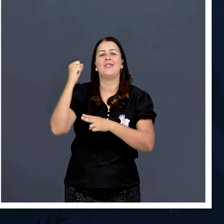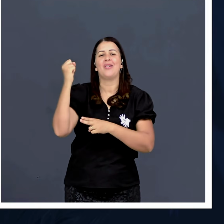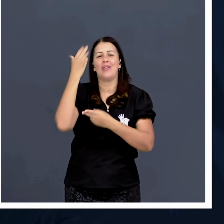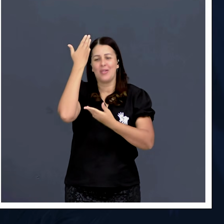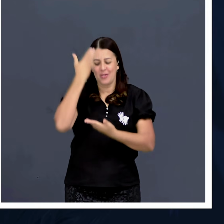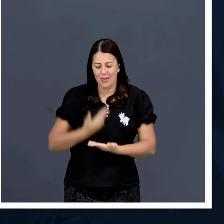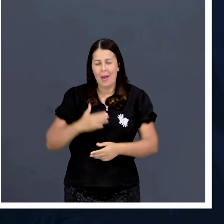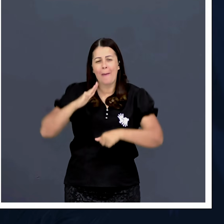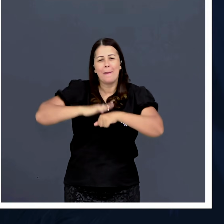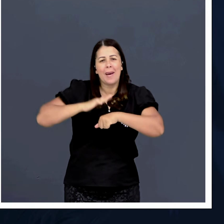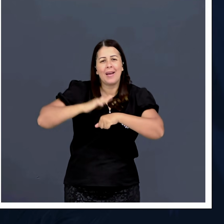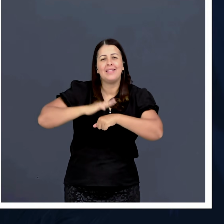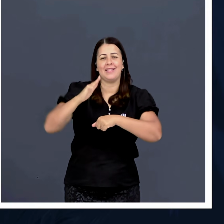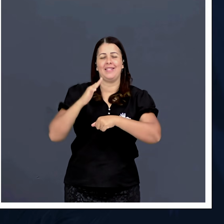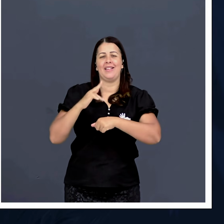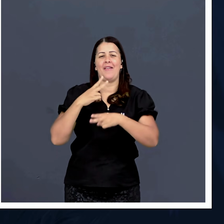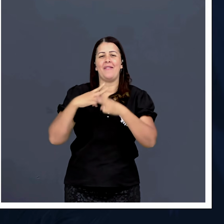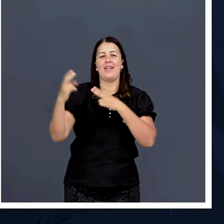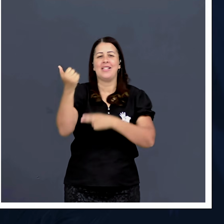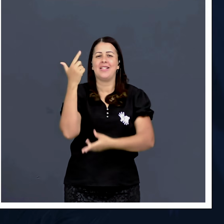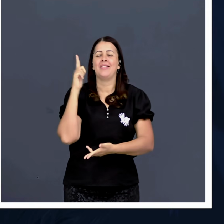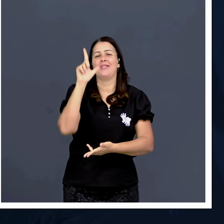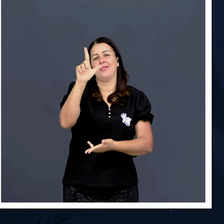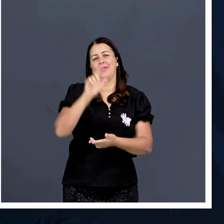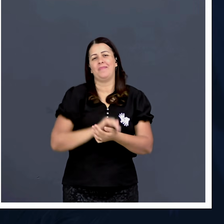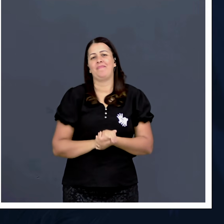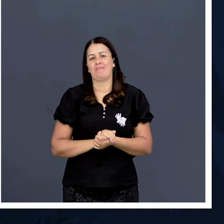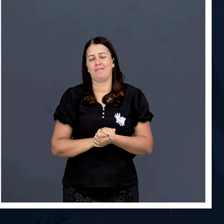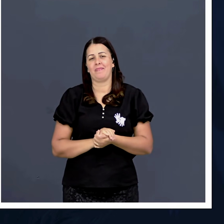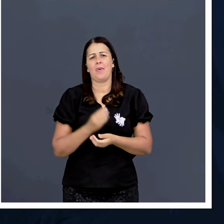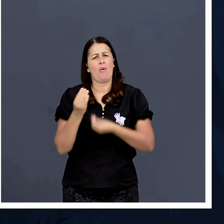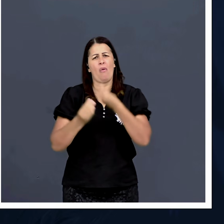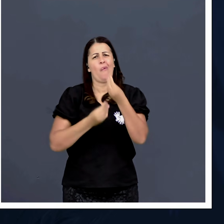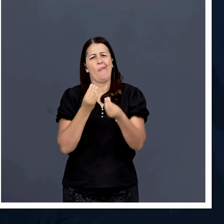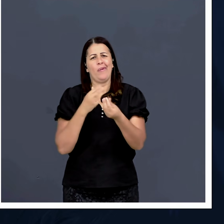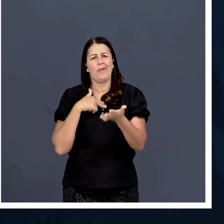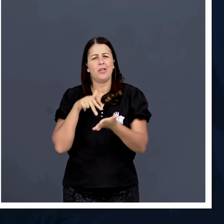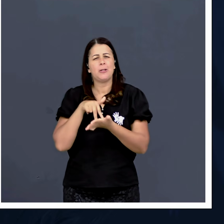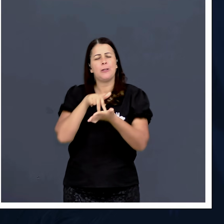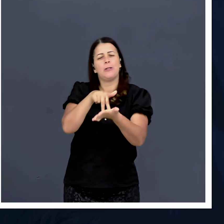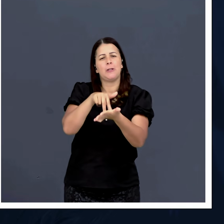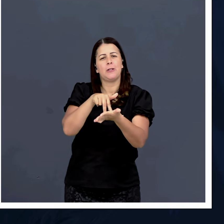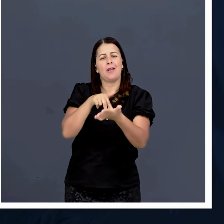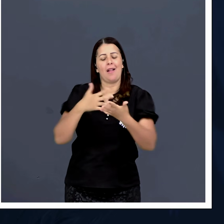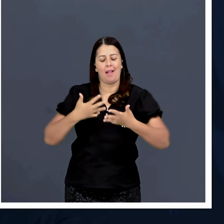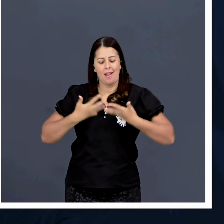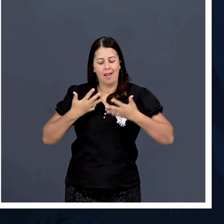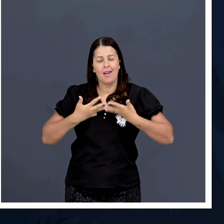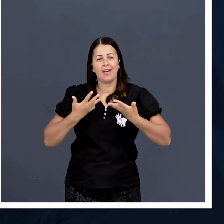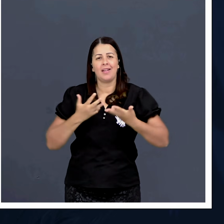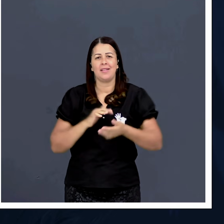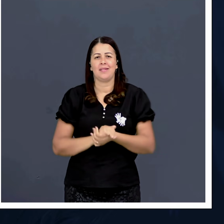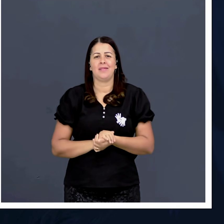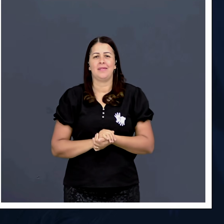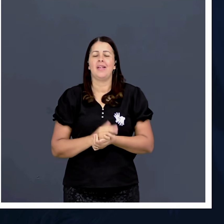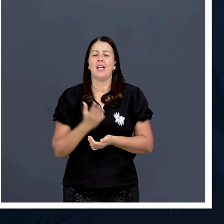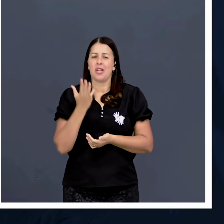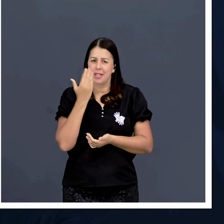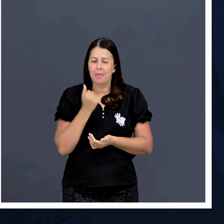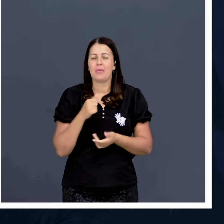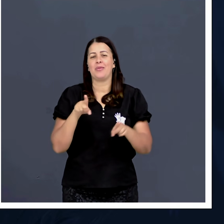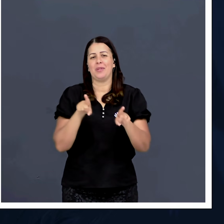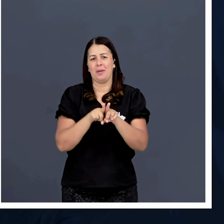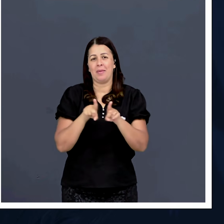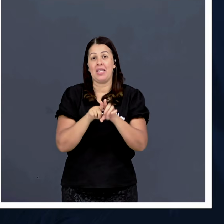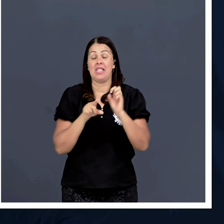fez mais do que vencedores. Como é que nós nos manteremos alegres? Nós sabemos também